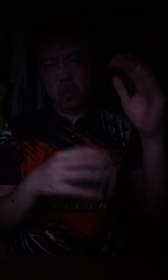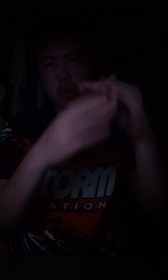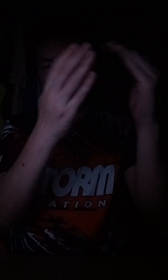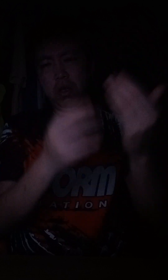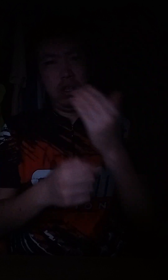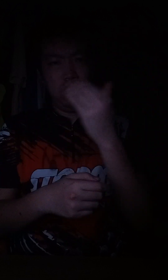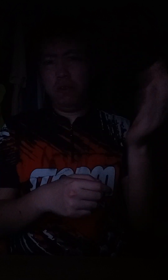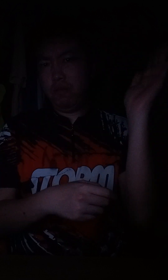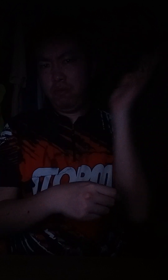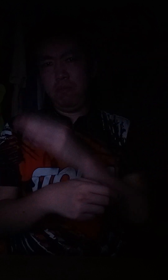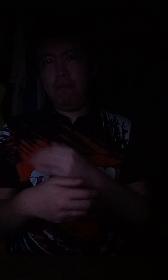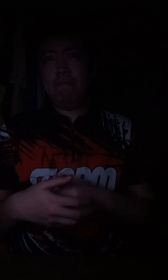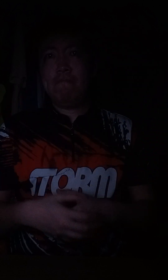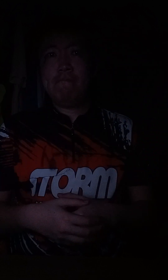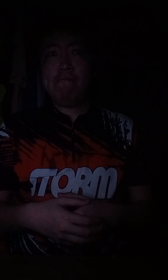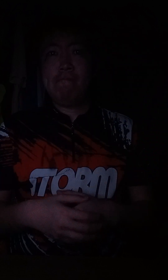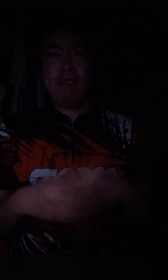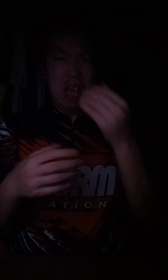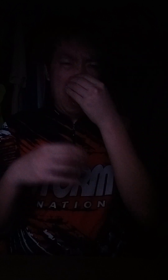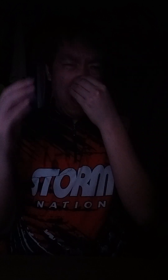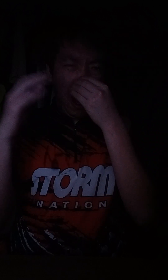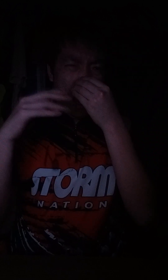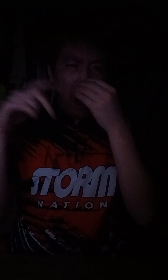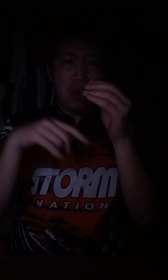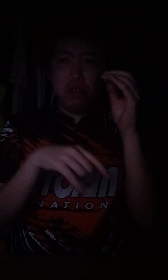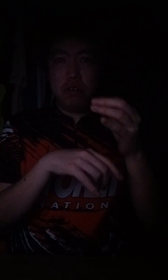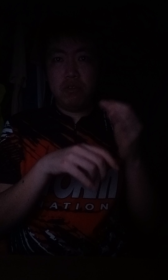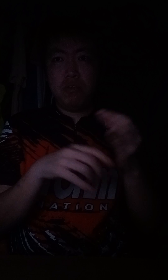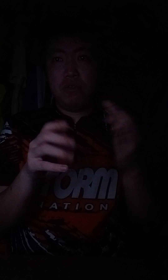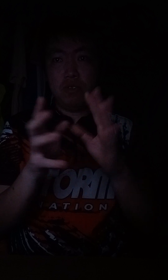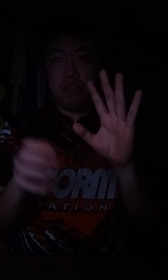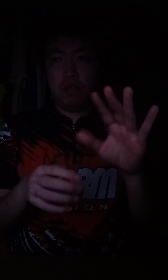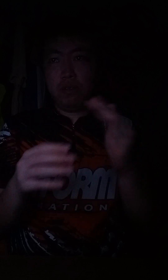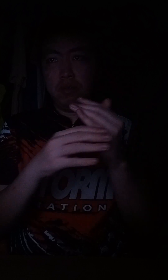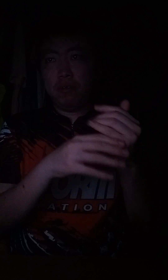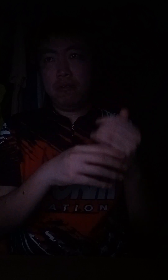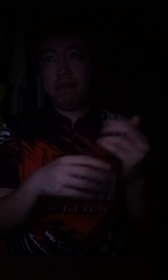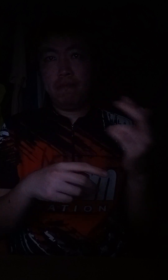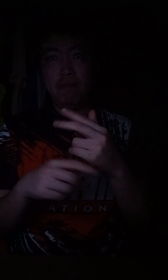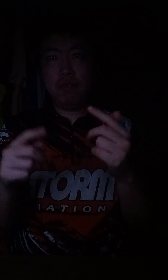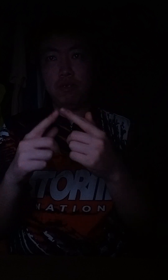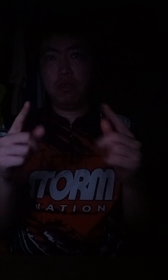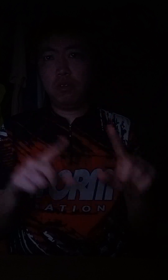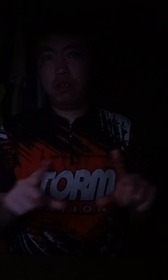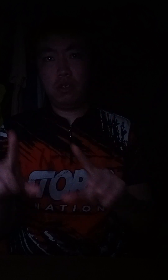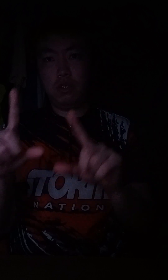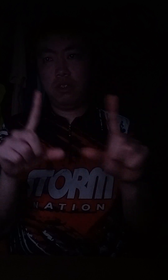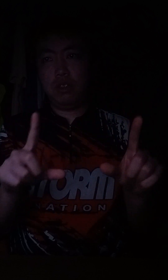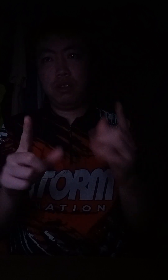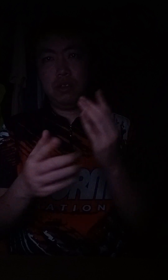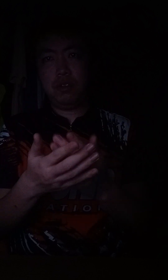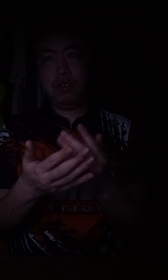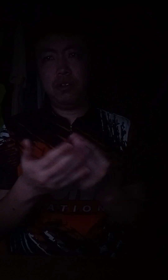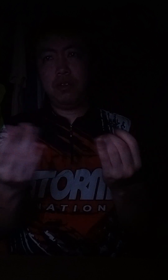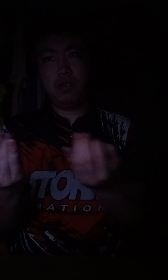변화입니다. 악취와 해충을 유발하는 휴지통을 없애 화장실 문화를 개선한다는 취지는 온데간데